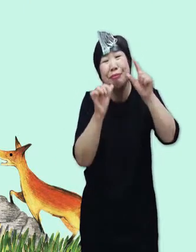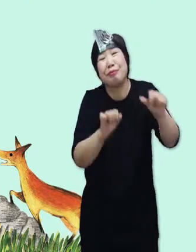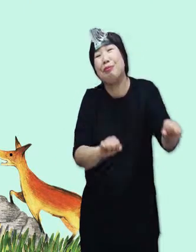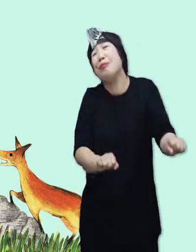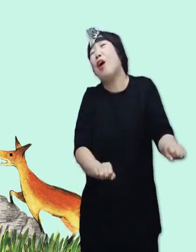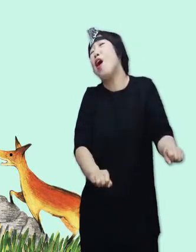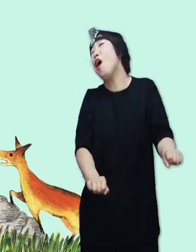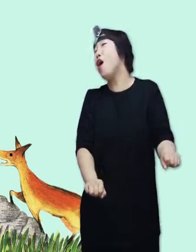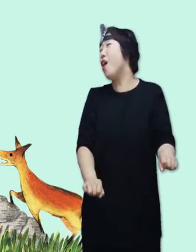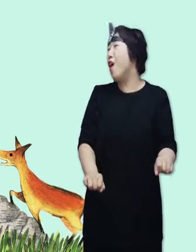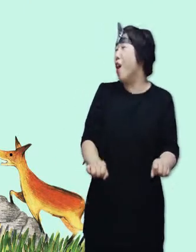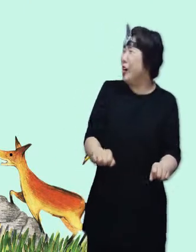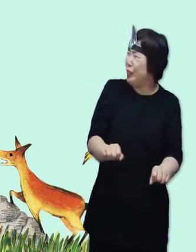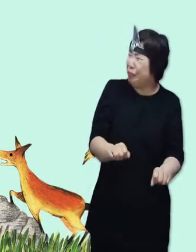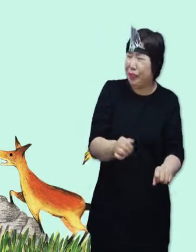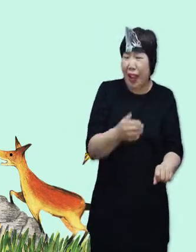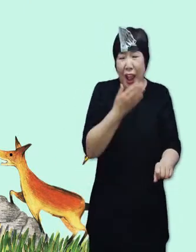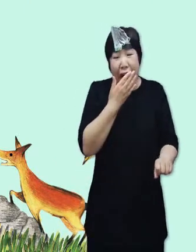낮잠에서 깬 여우가